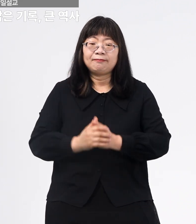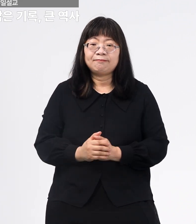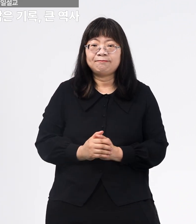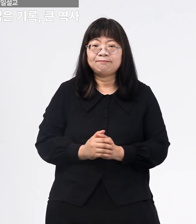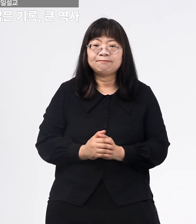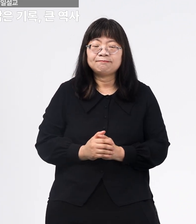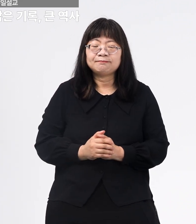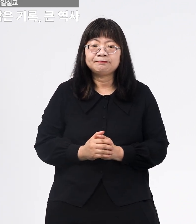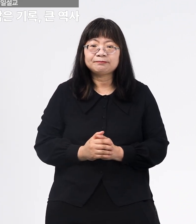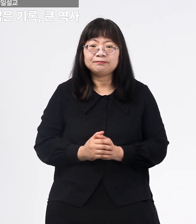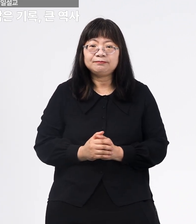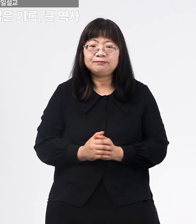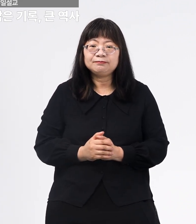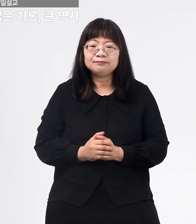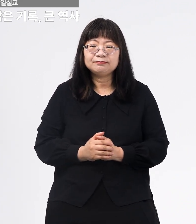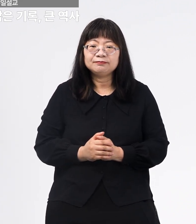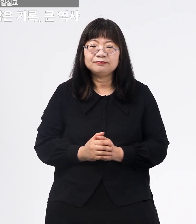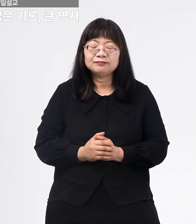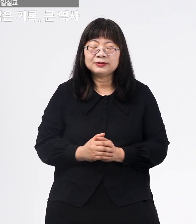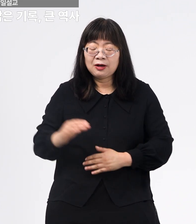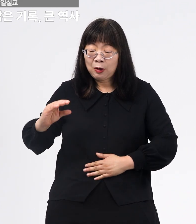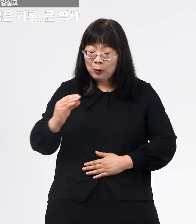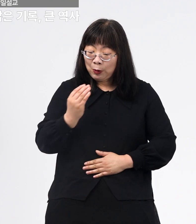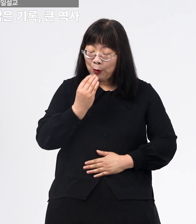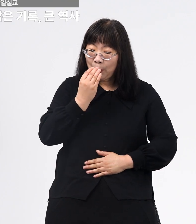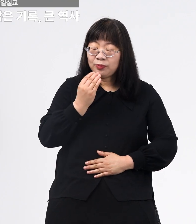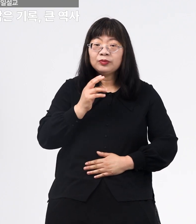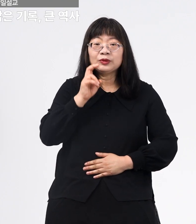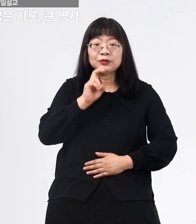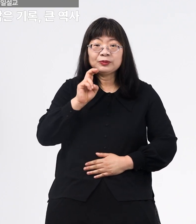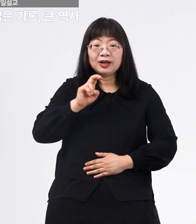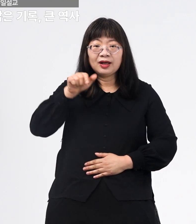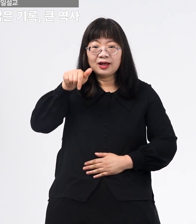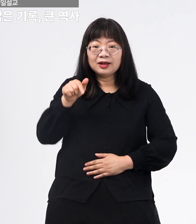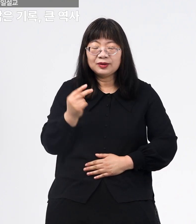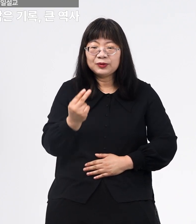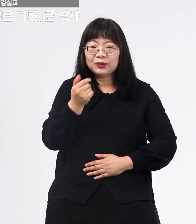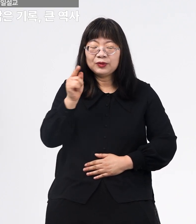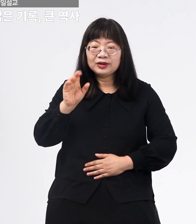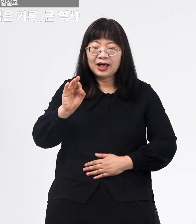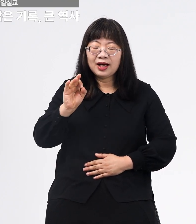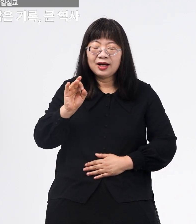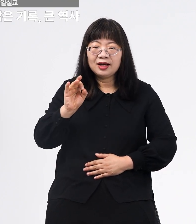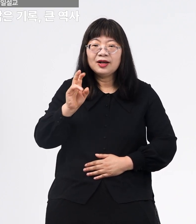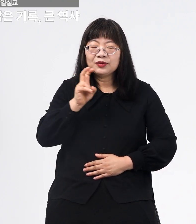마치 이 장엄한 음악, 교향곡 이런 걸 듣다가